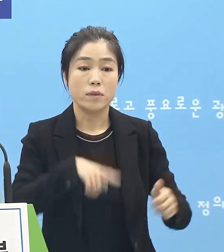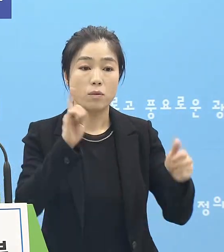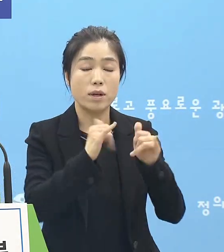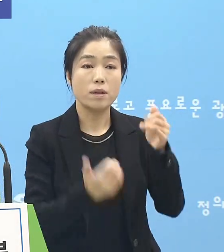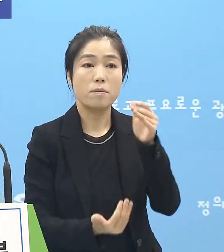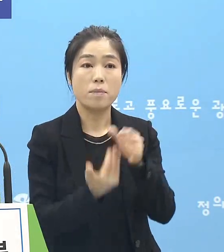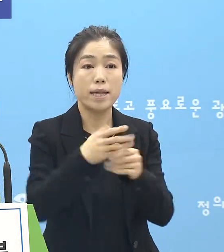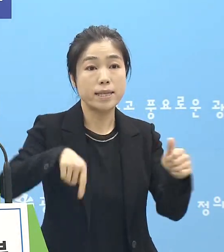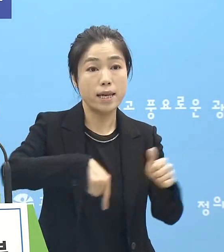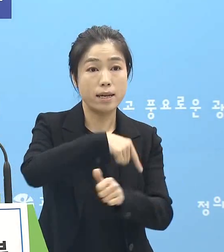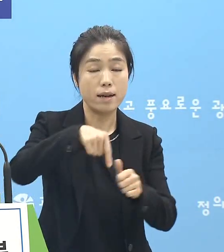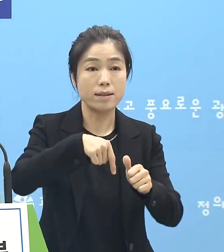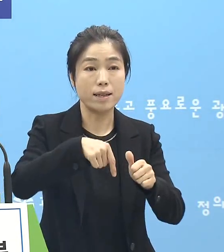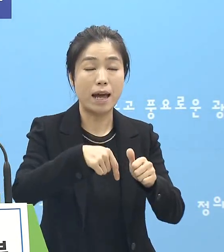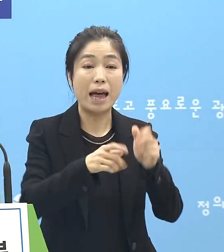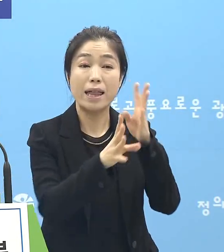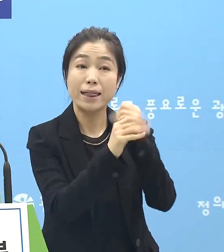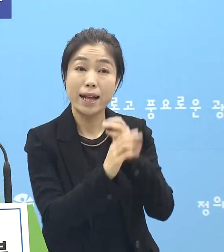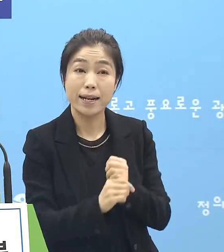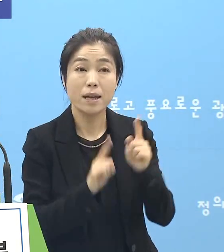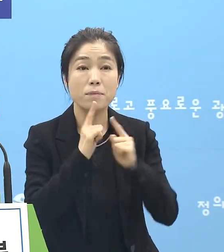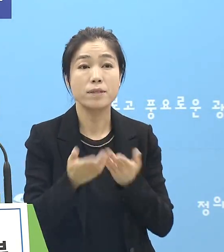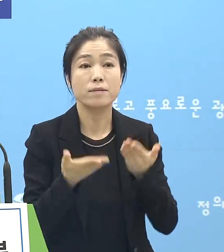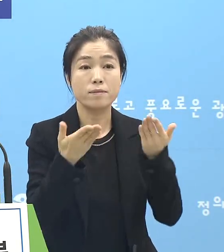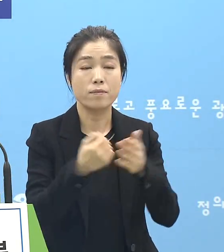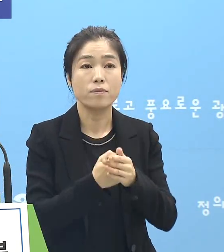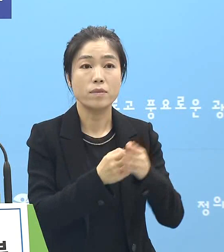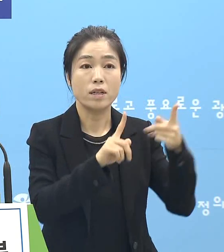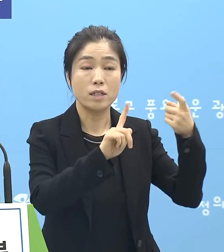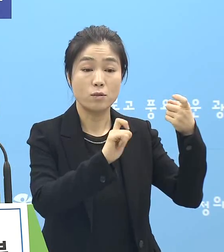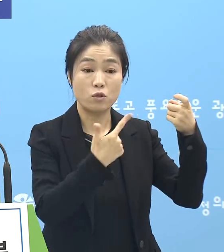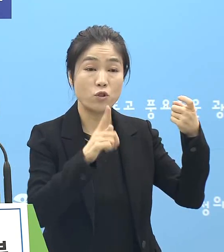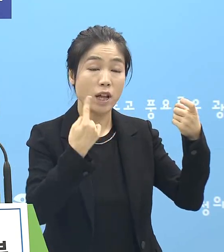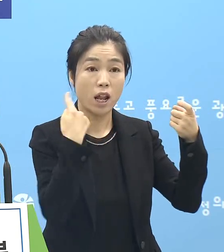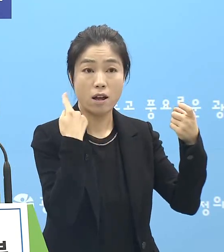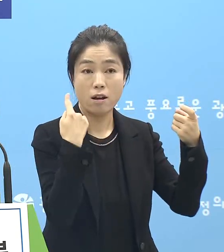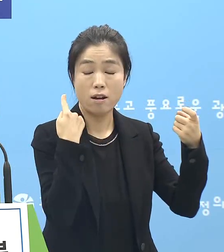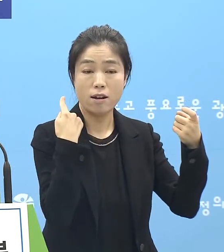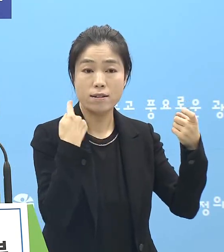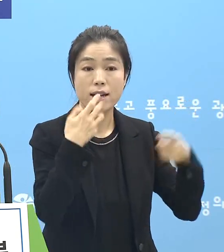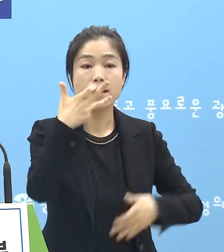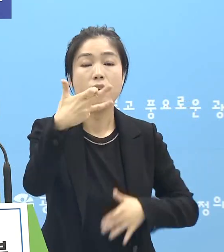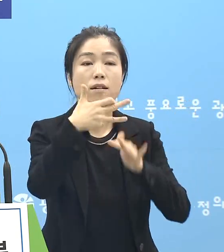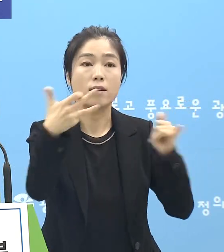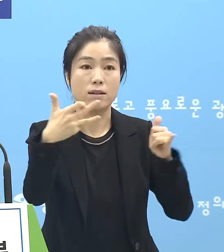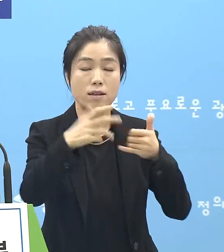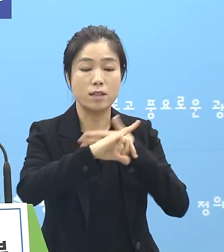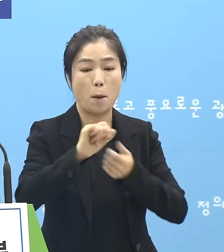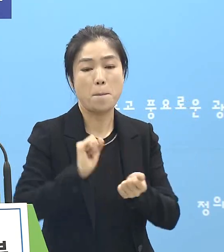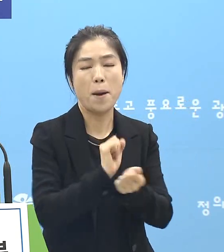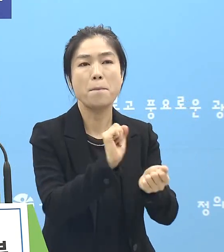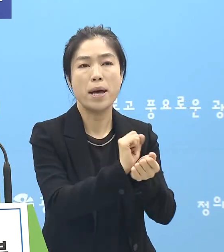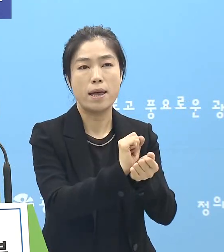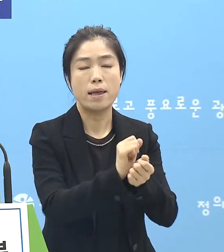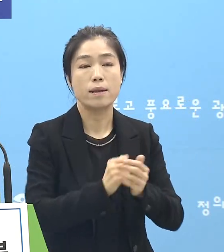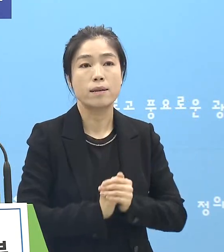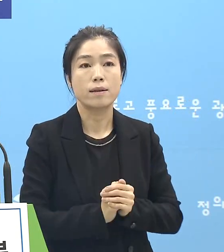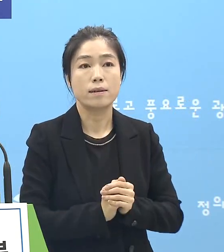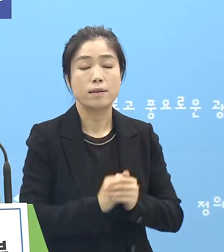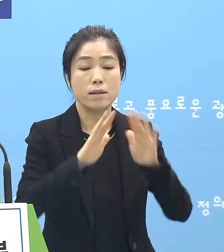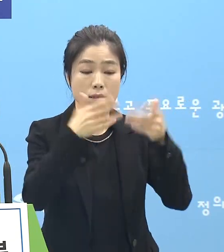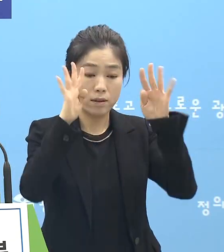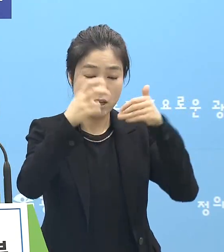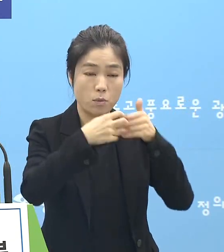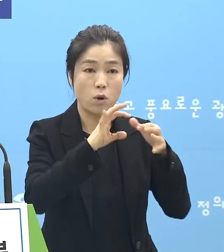확진자 발생 현황 일자별로 말씀드리겠습니다. 16일 어제 18명 지역 감염이 있었습니다.